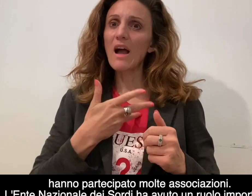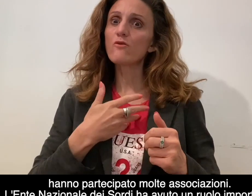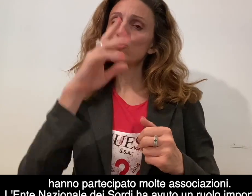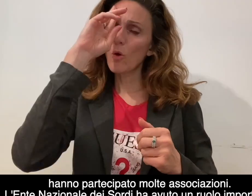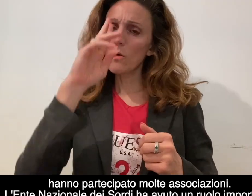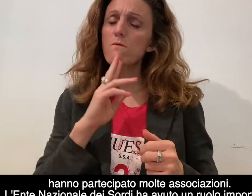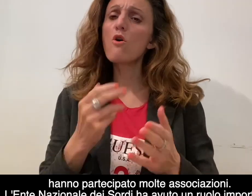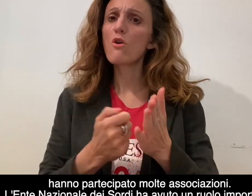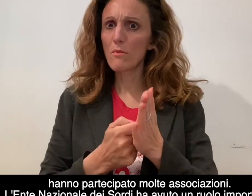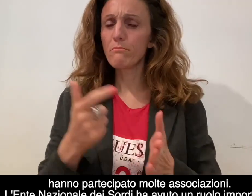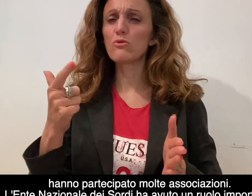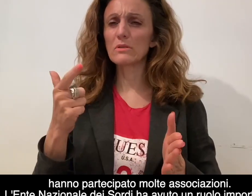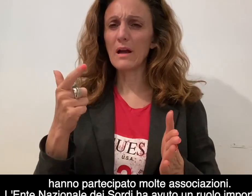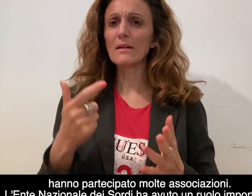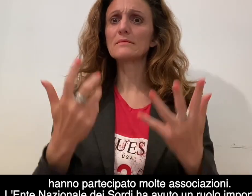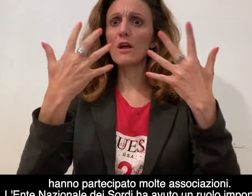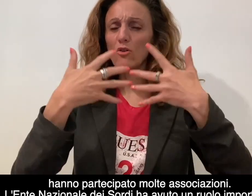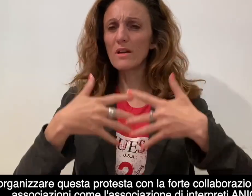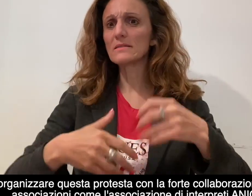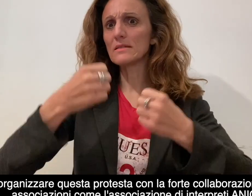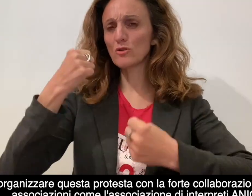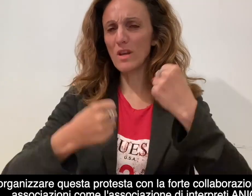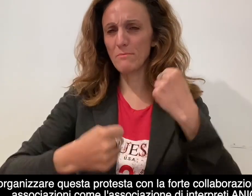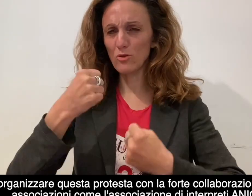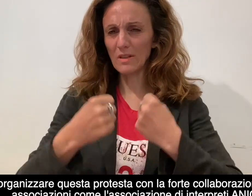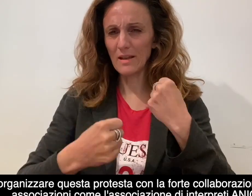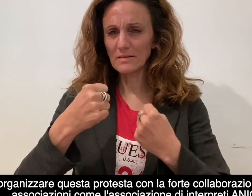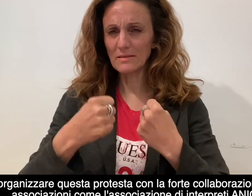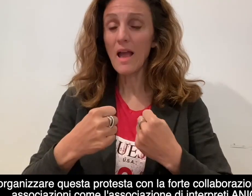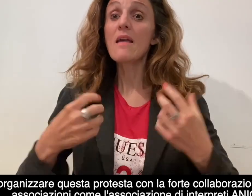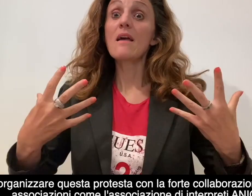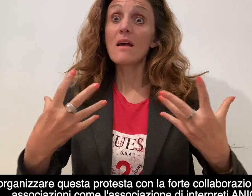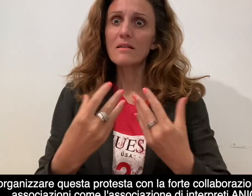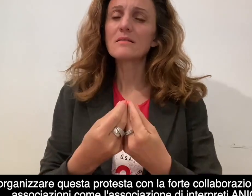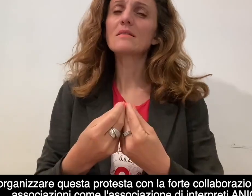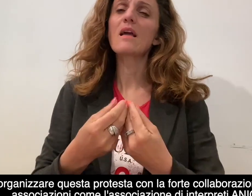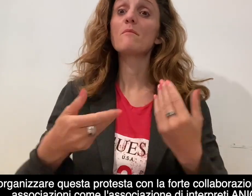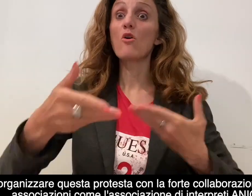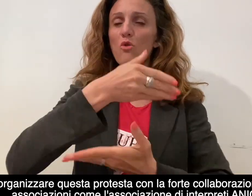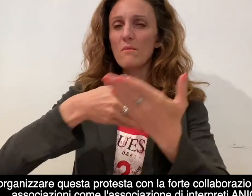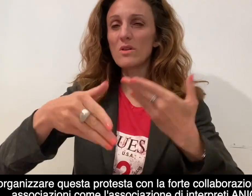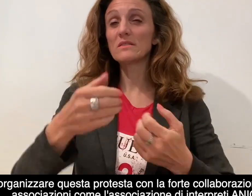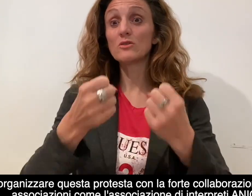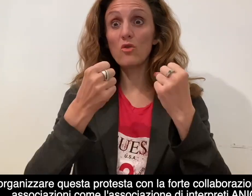importante nell'organizzare questa protesta con la forte collaborazione anche di tante